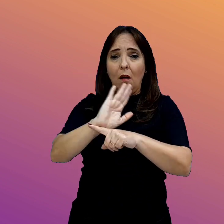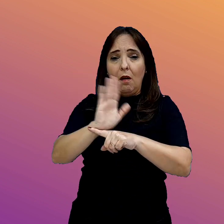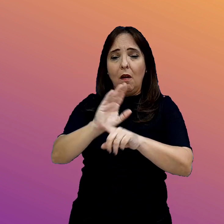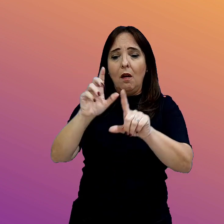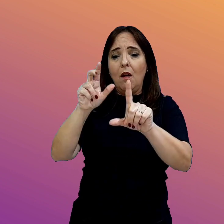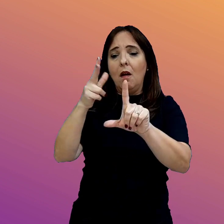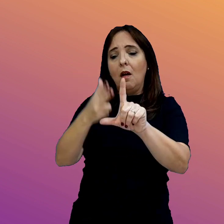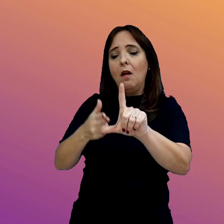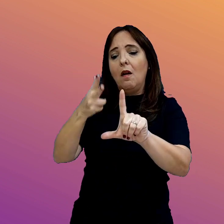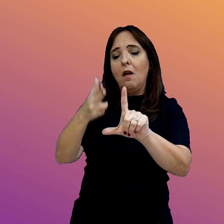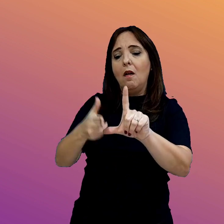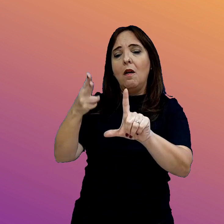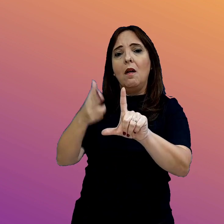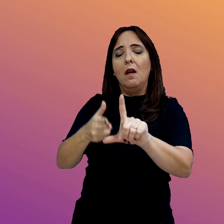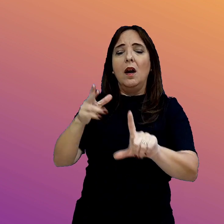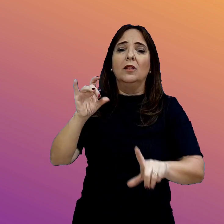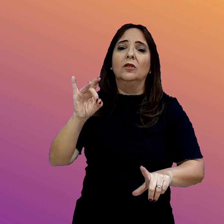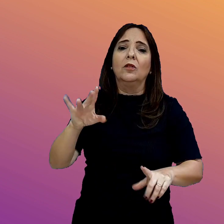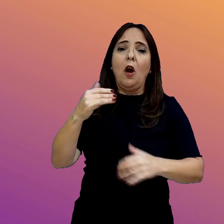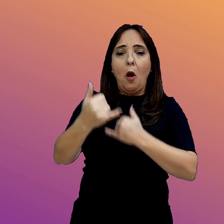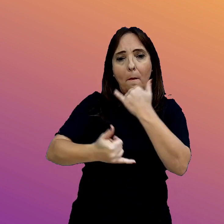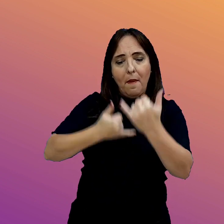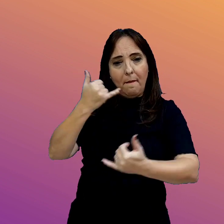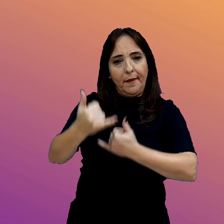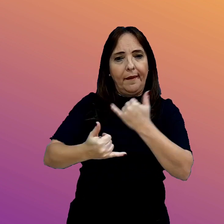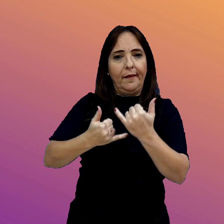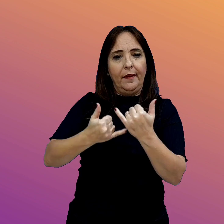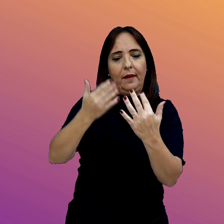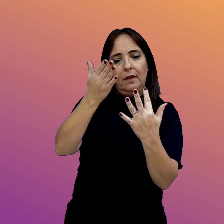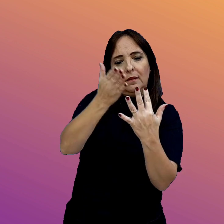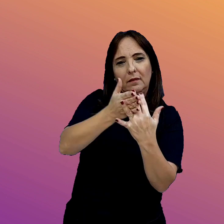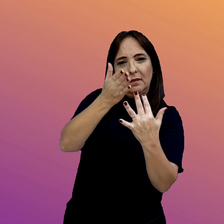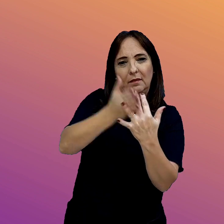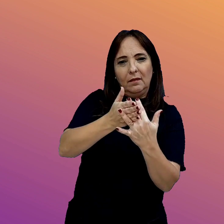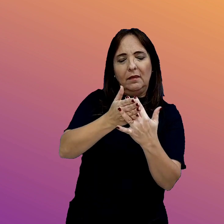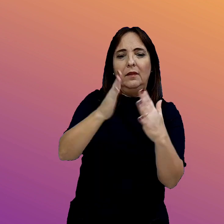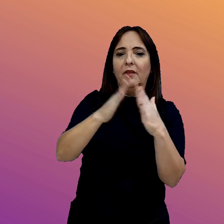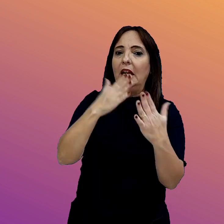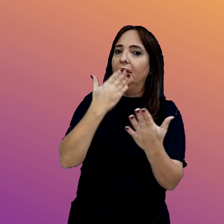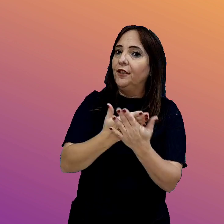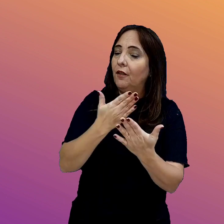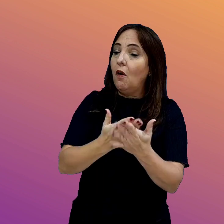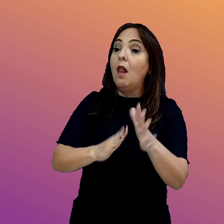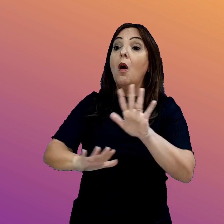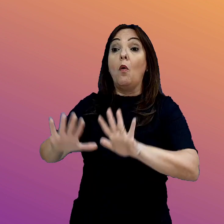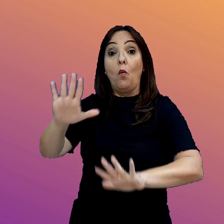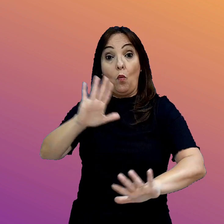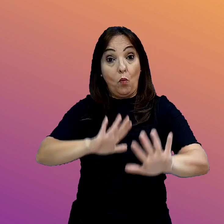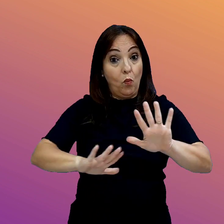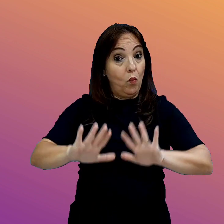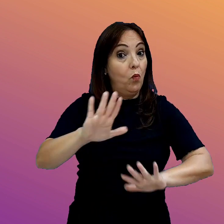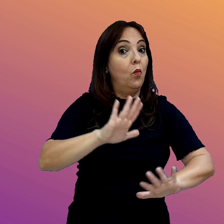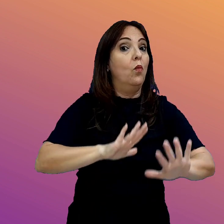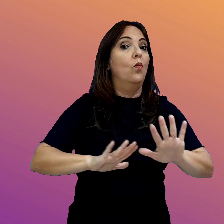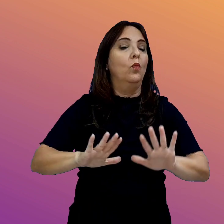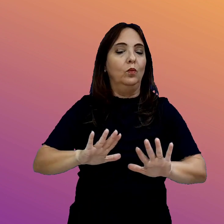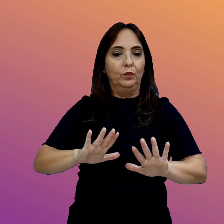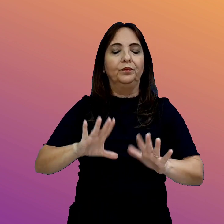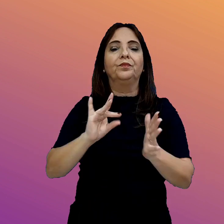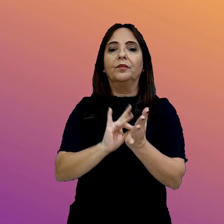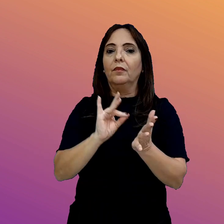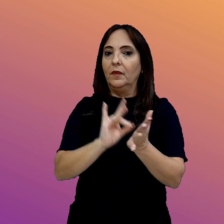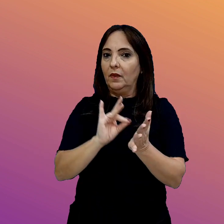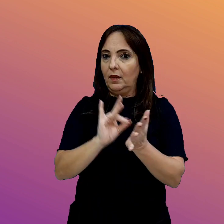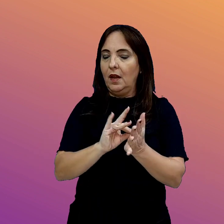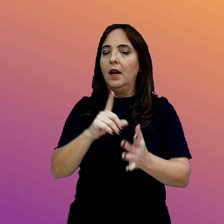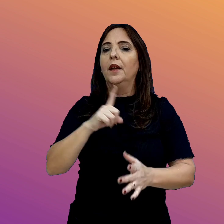uma brincadeira. Gente, muito cuidado com isso. Muito cuidado com isso. Recentemente, uma série